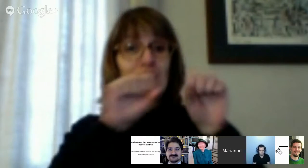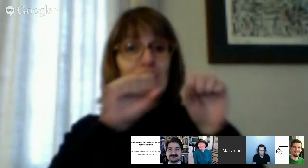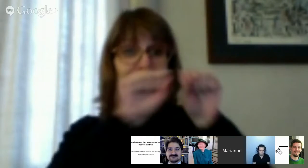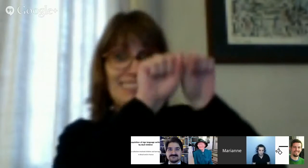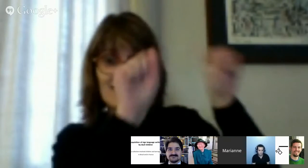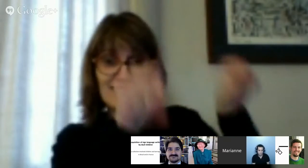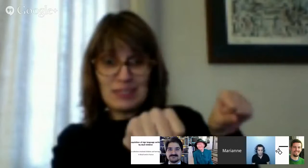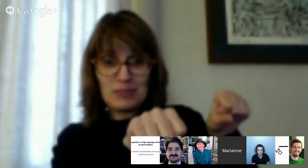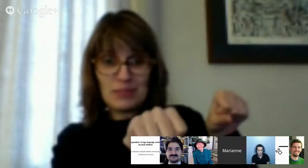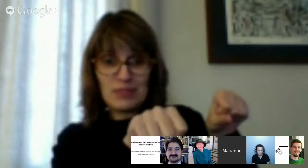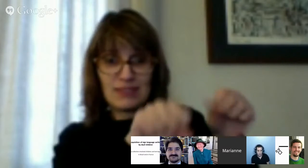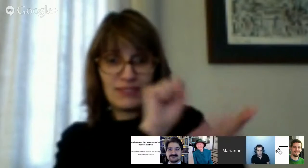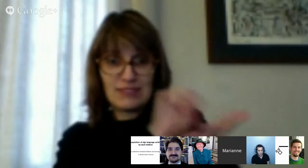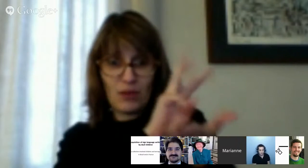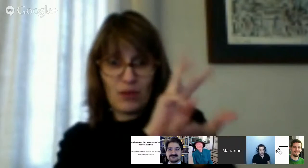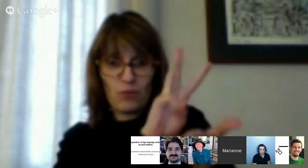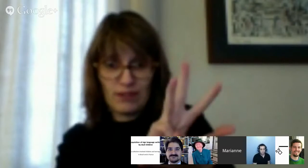ponto,